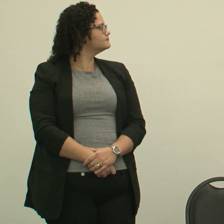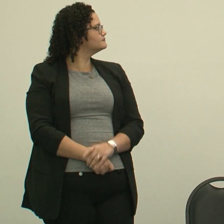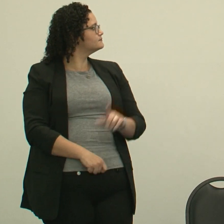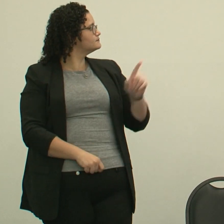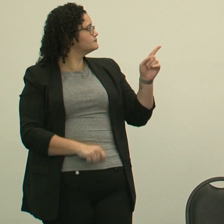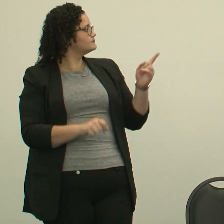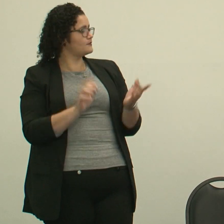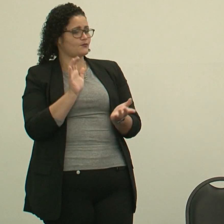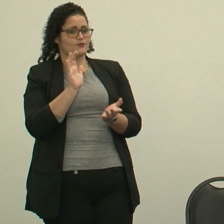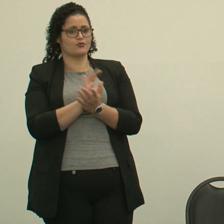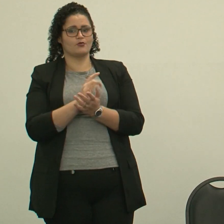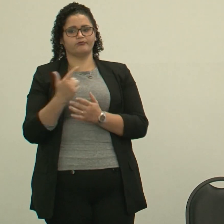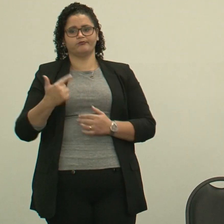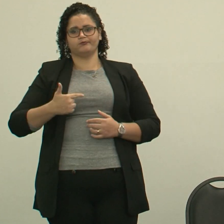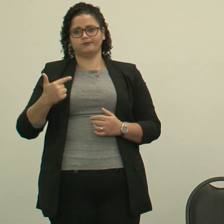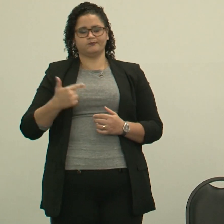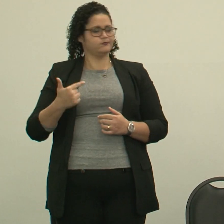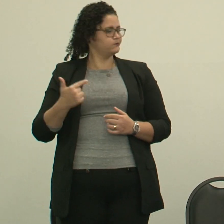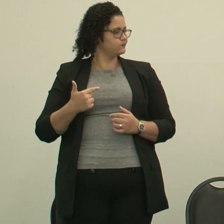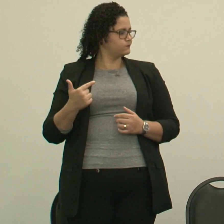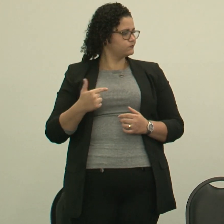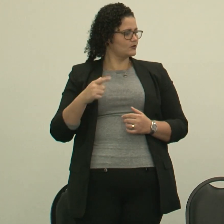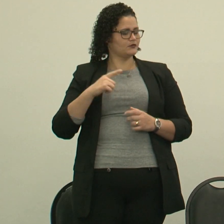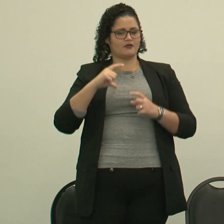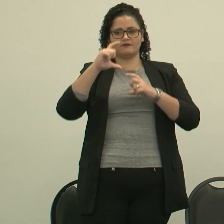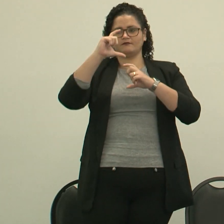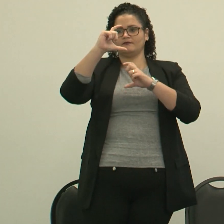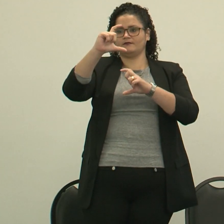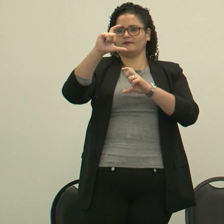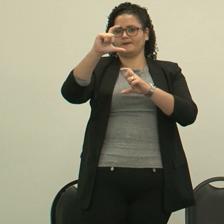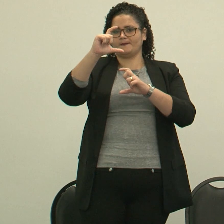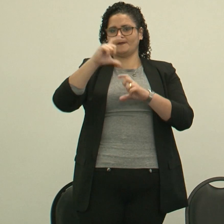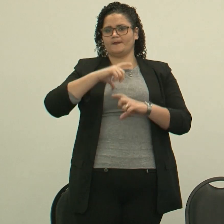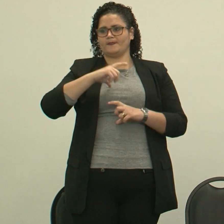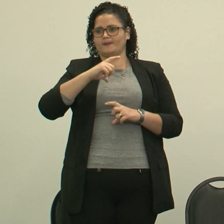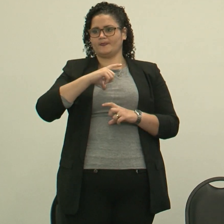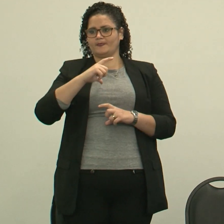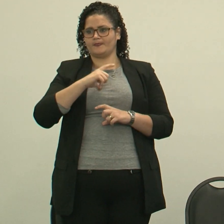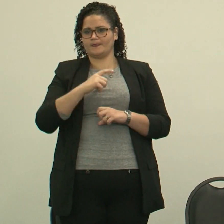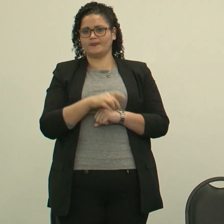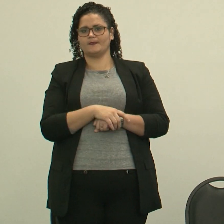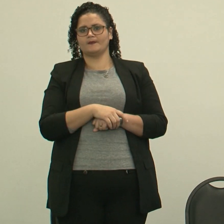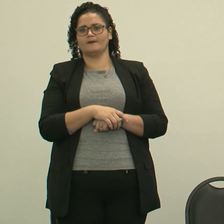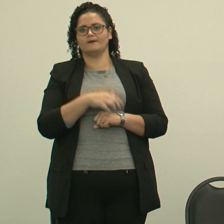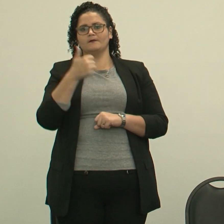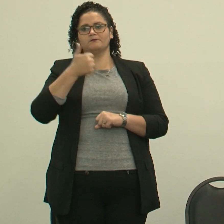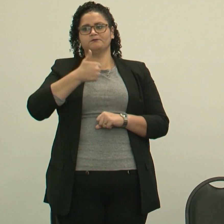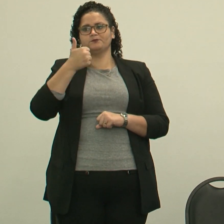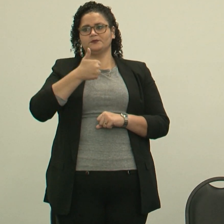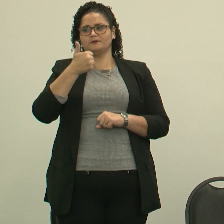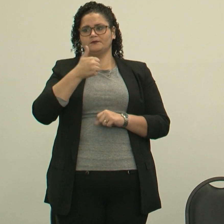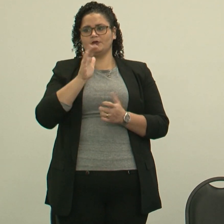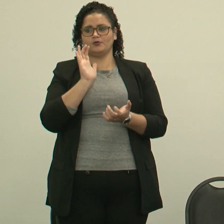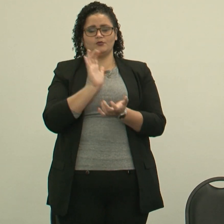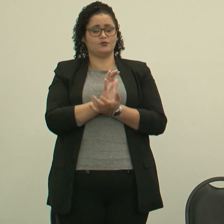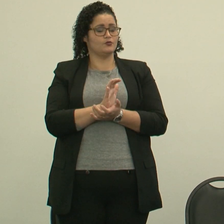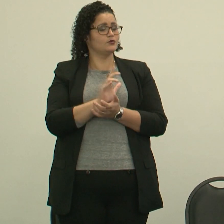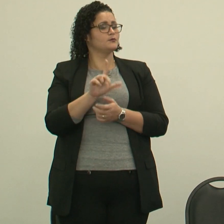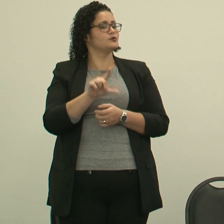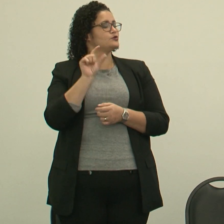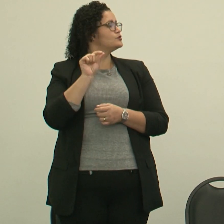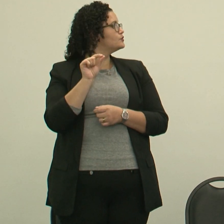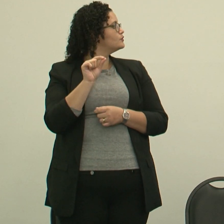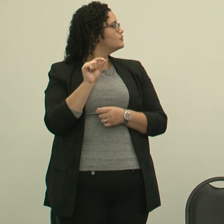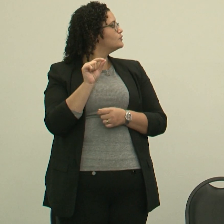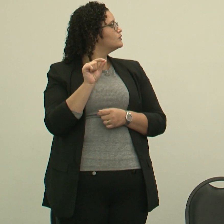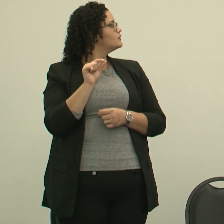O grupo 2 teve 2 quadrinhos, né? O grupo 2, esse é o primeiro. O grupo 2 escolheu,